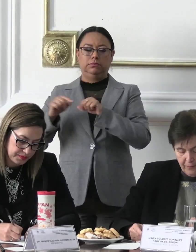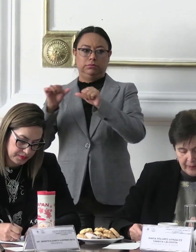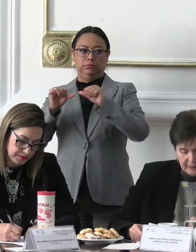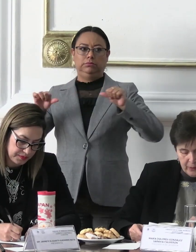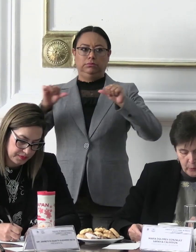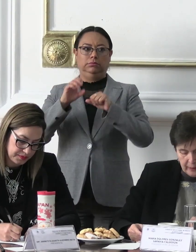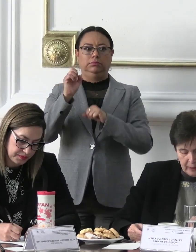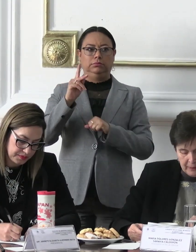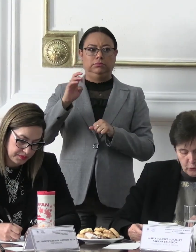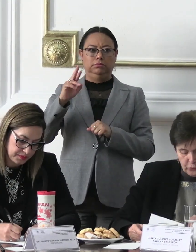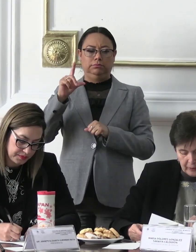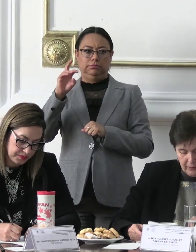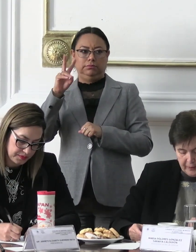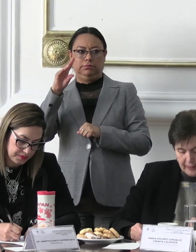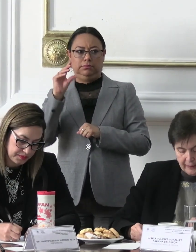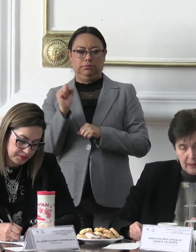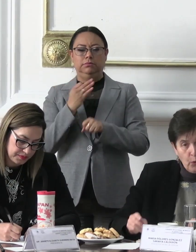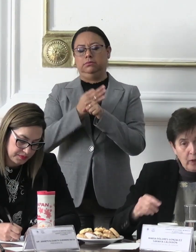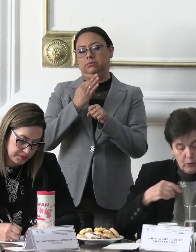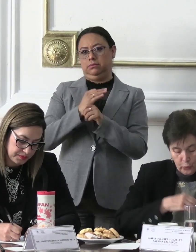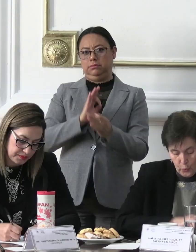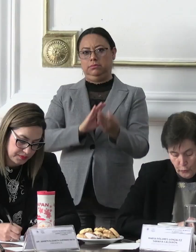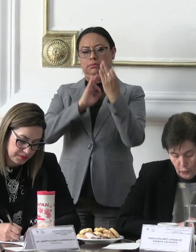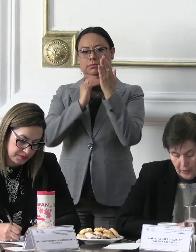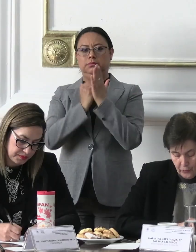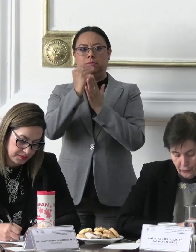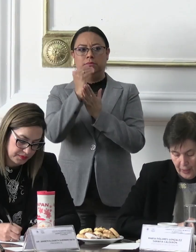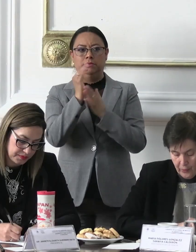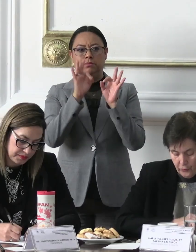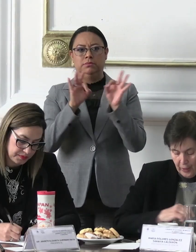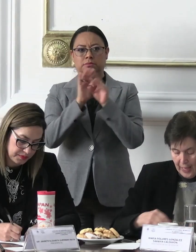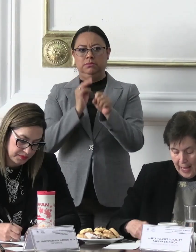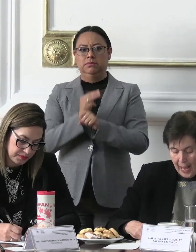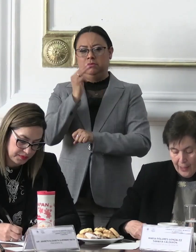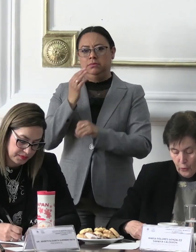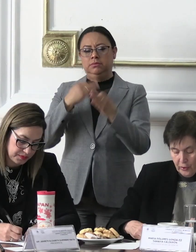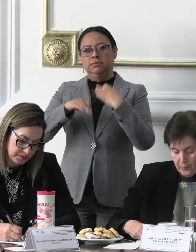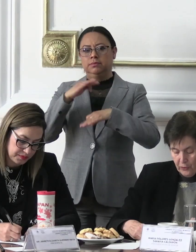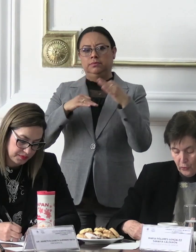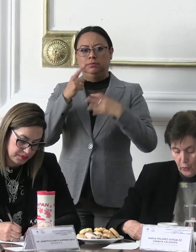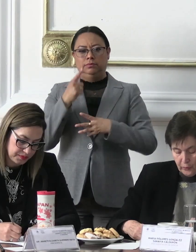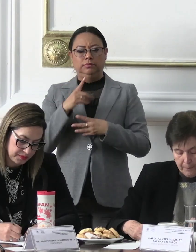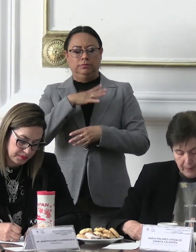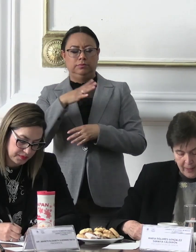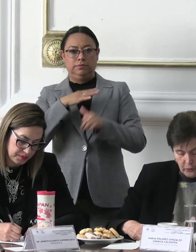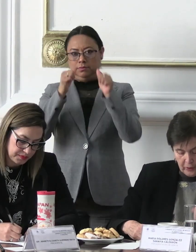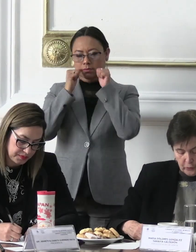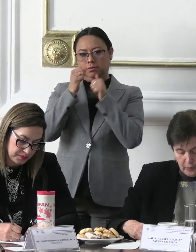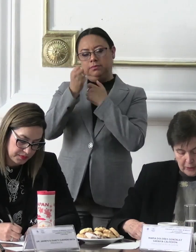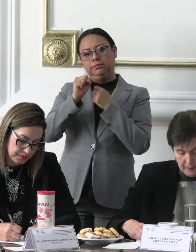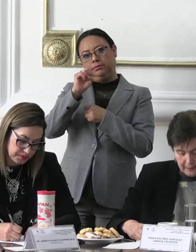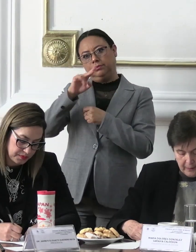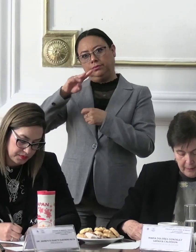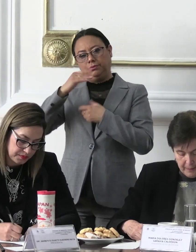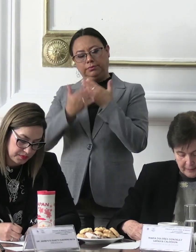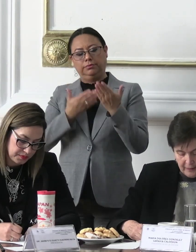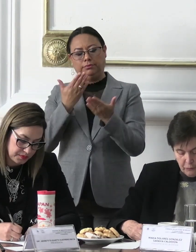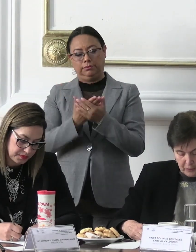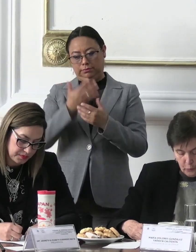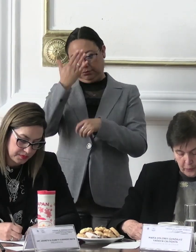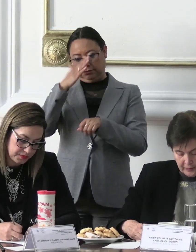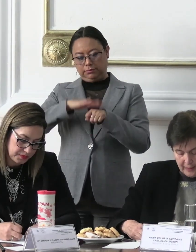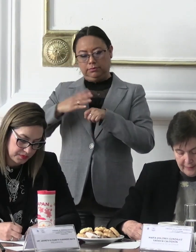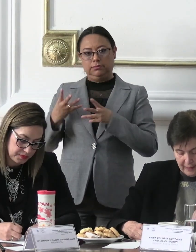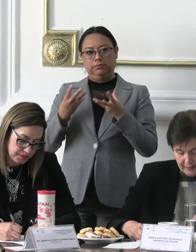operativas han enfrentado un incremento significativo en los costos asociados a los servicios contemplados dentro de las